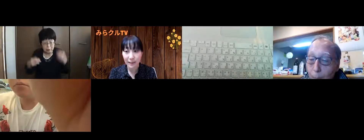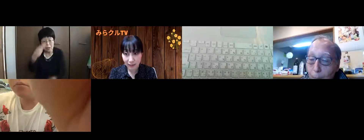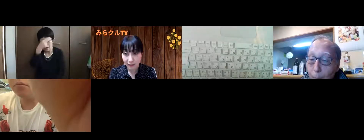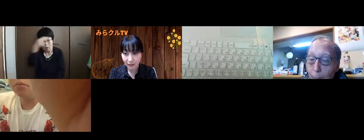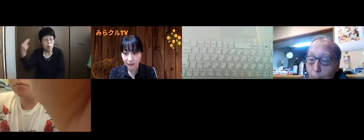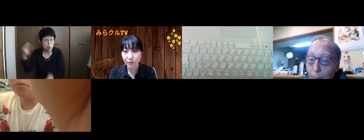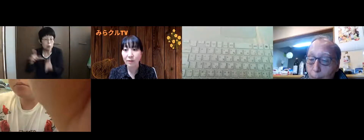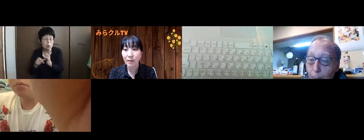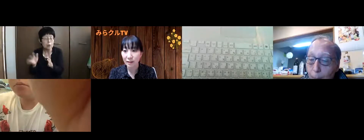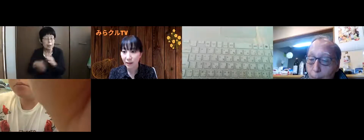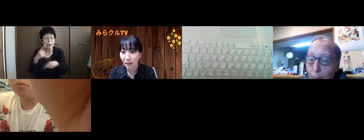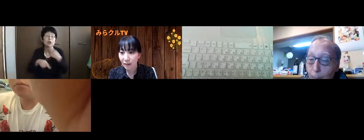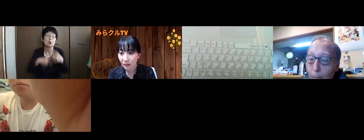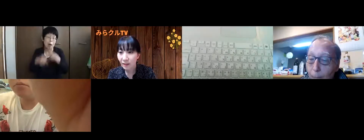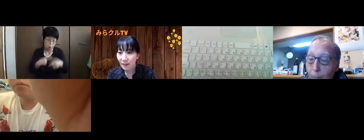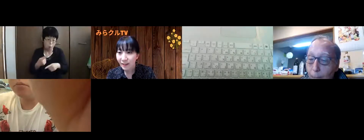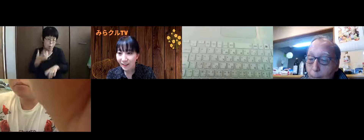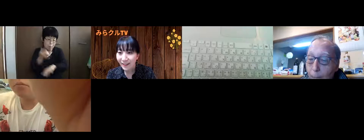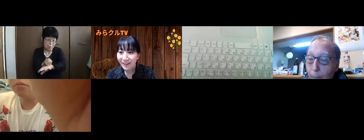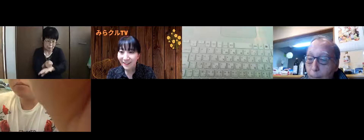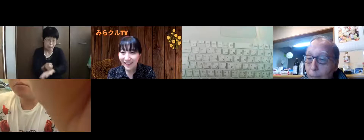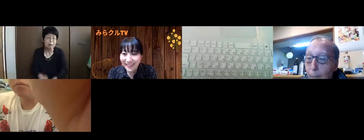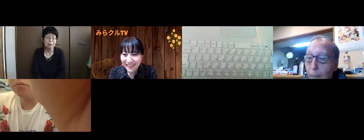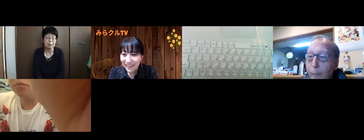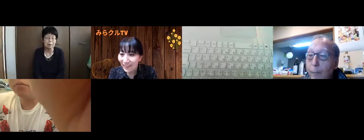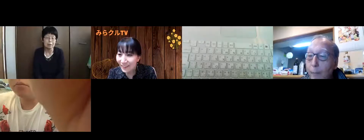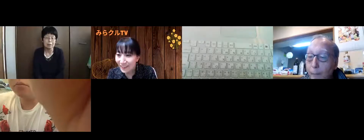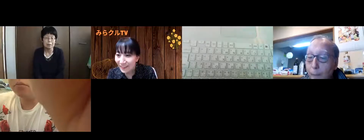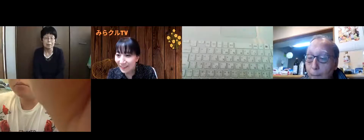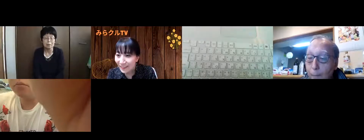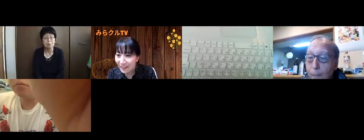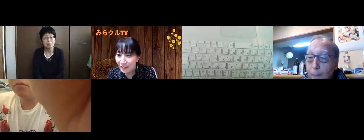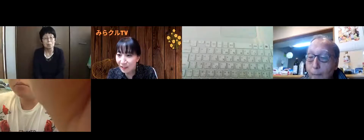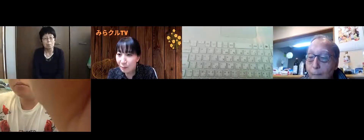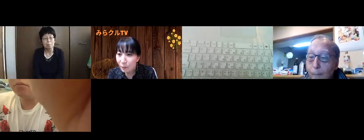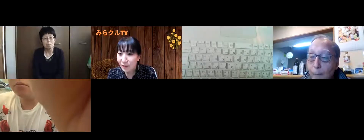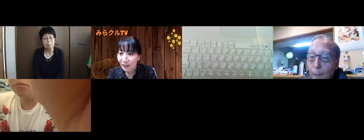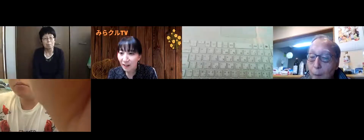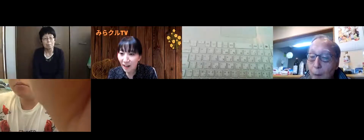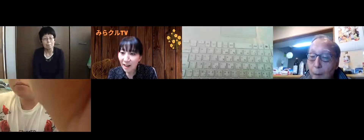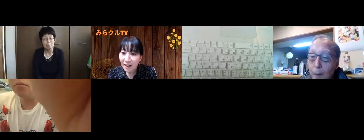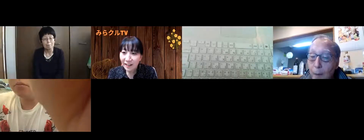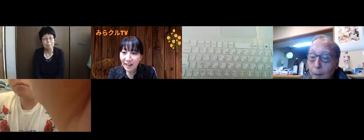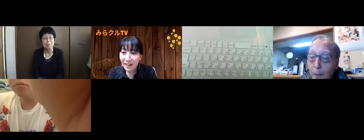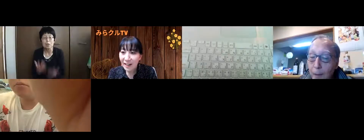たということなんですね。あ、で、ね、島本さんから、ああ、だからト